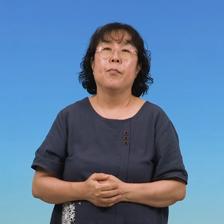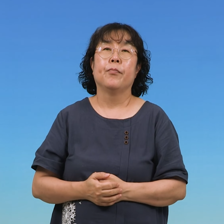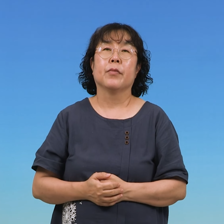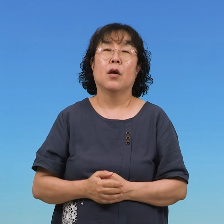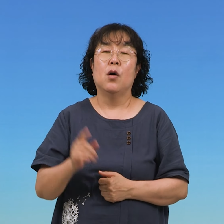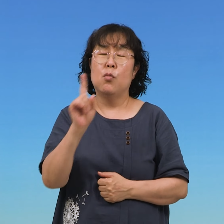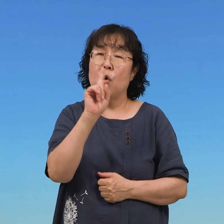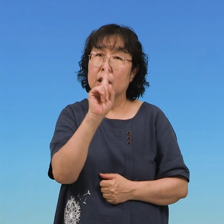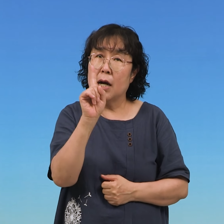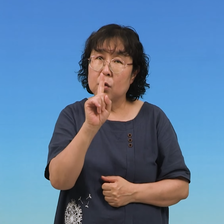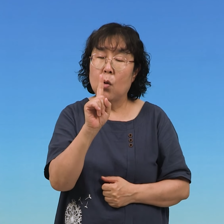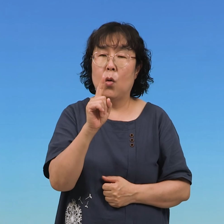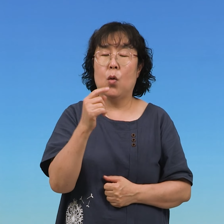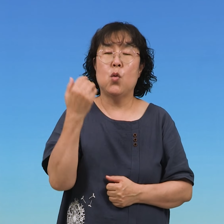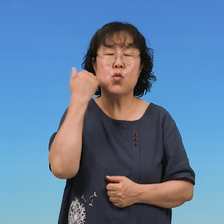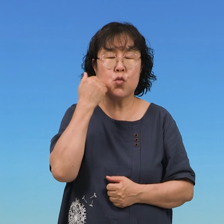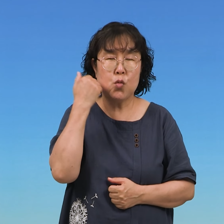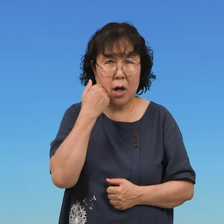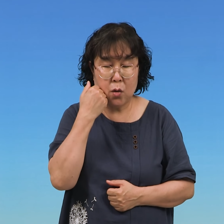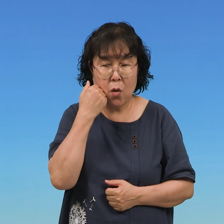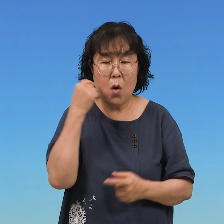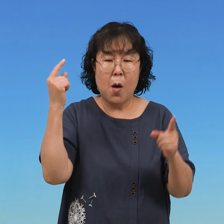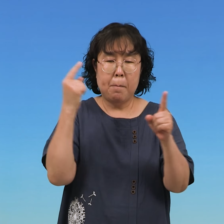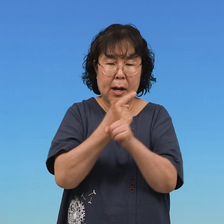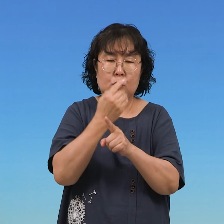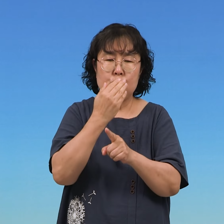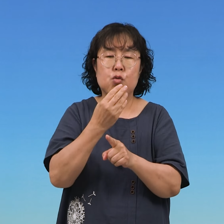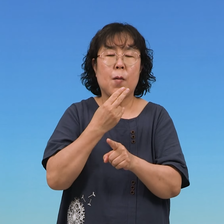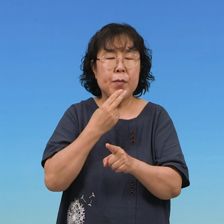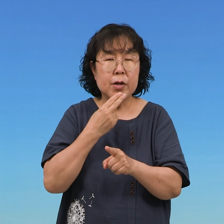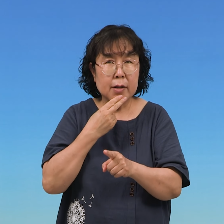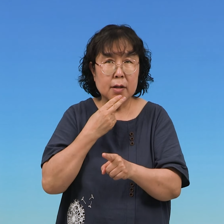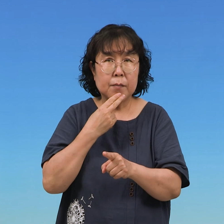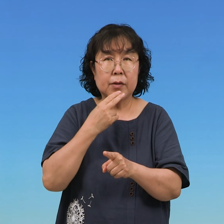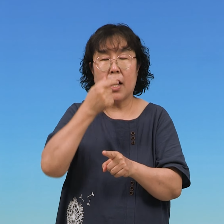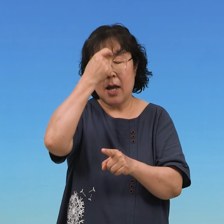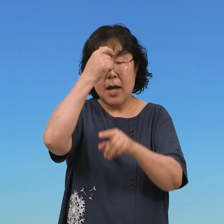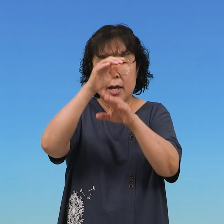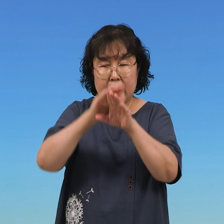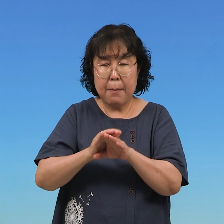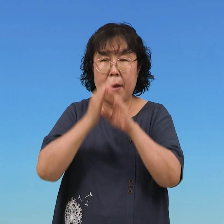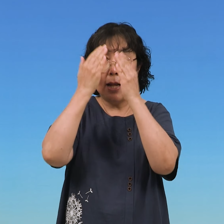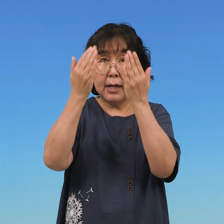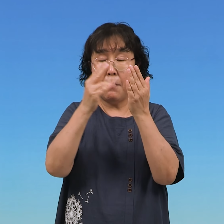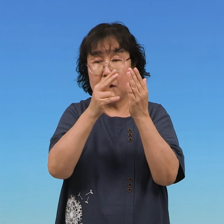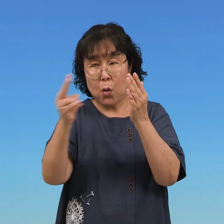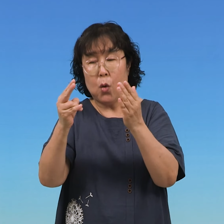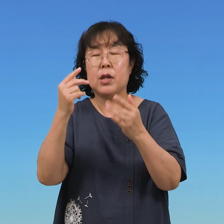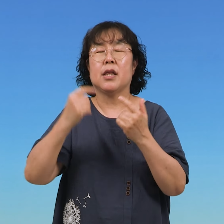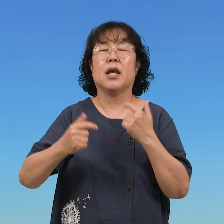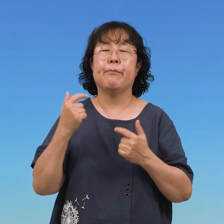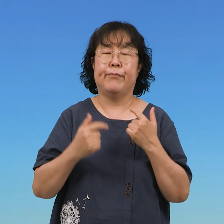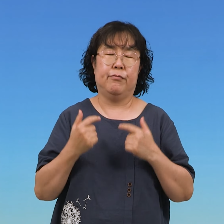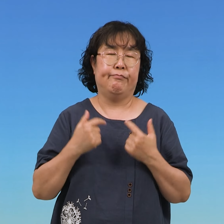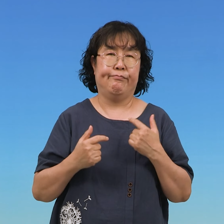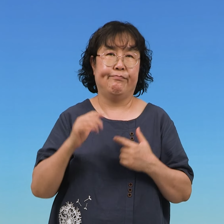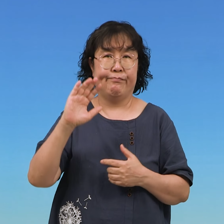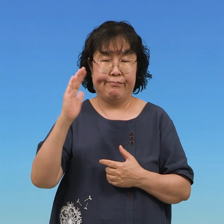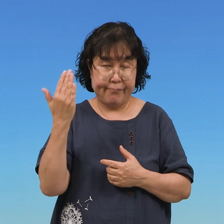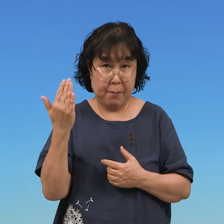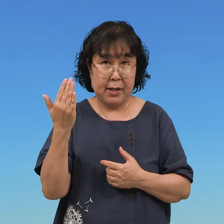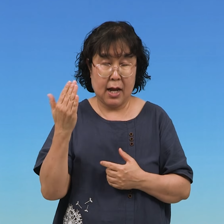여러분, 무엇과도 누구와도 바꿀 수 없네. 예배 드림이